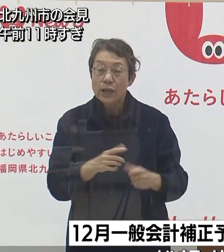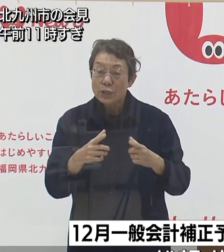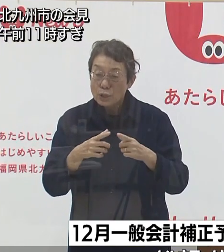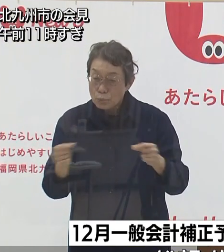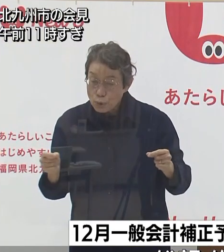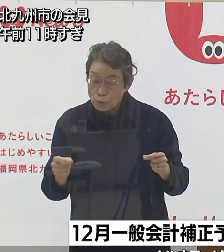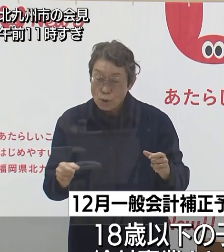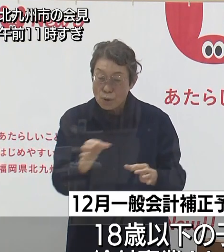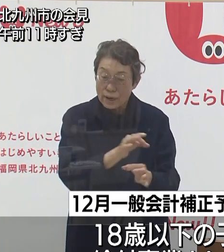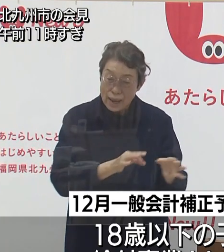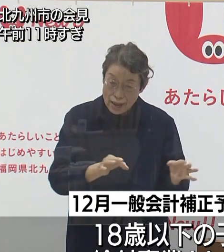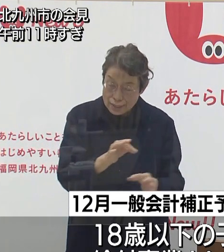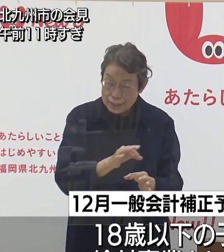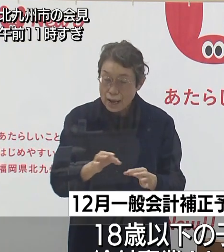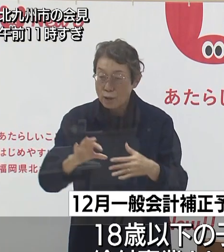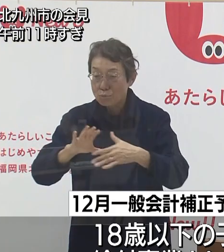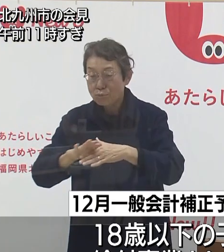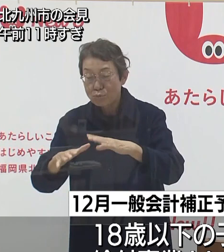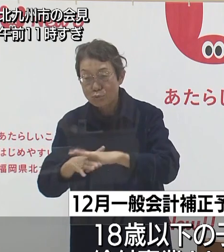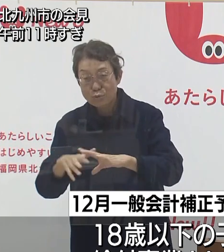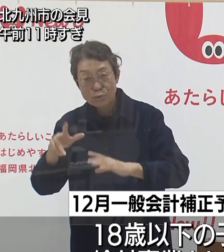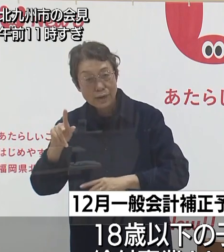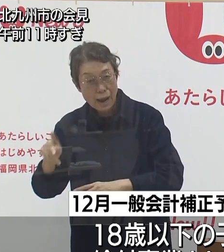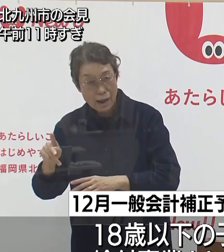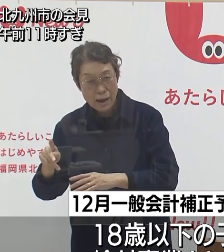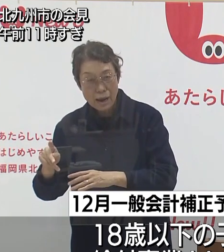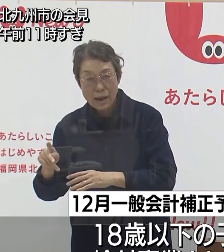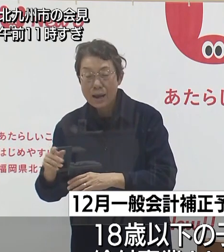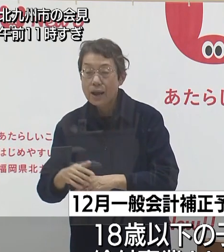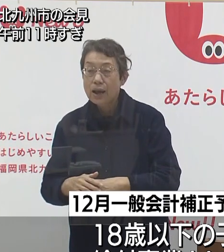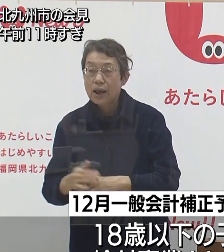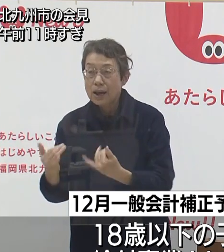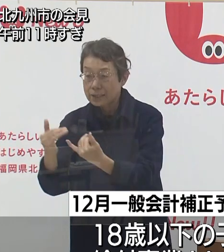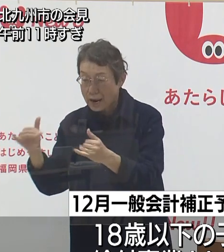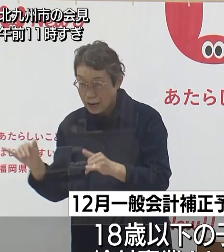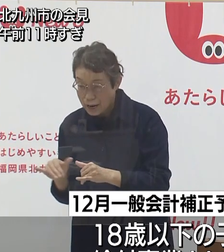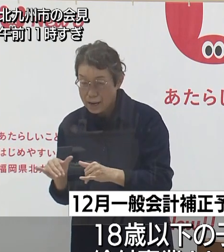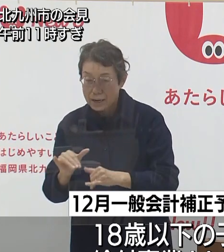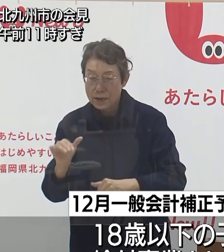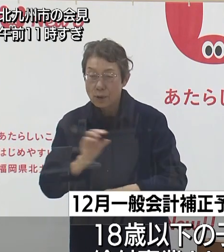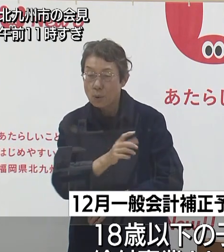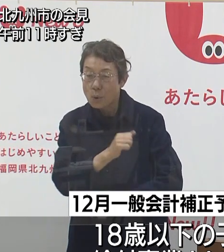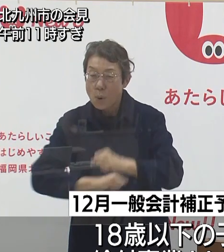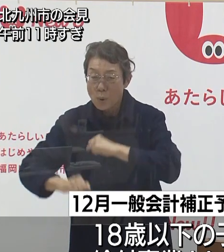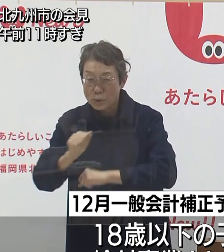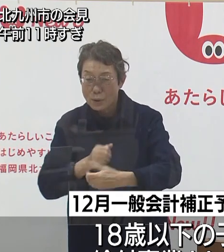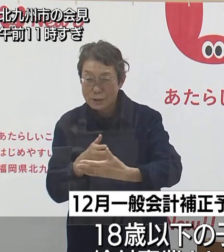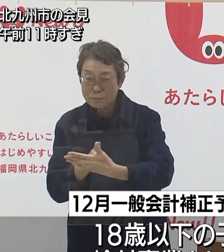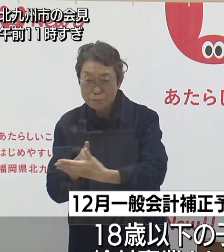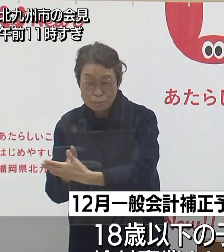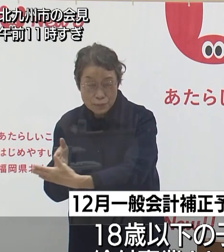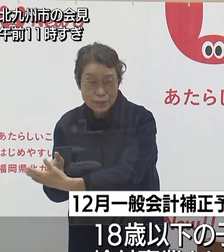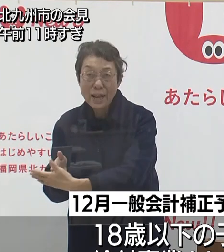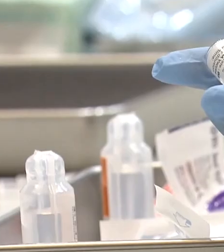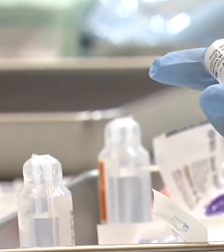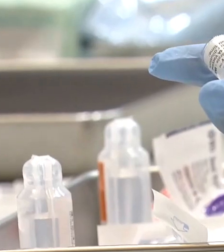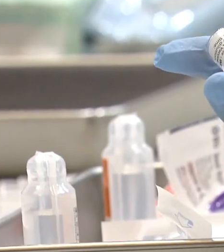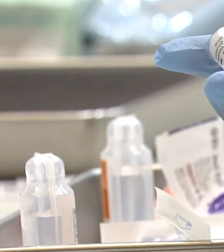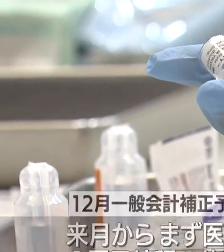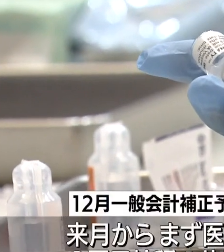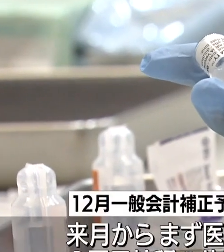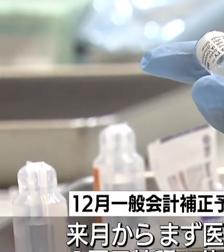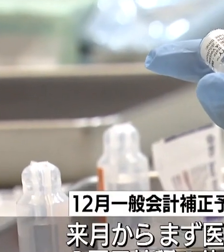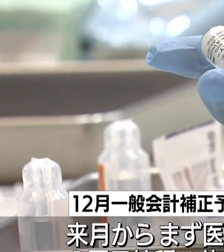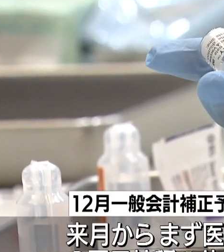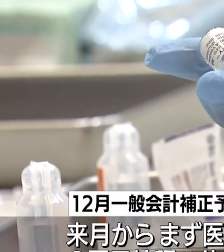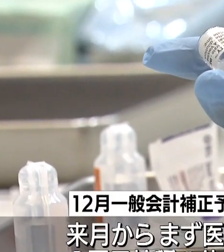で、18歳以下の子どもへの1人当たり10万円相当の給付事業として141億円が盛り込まれ